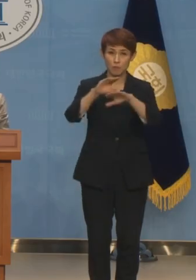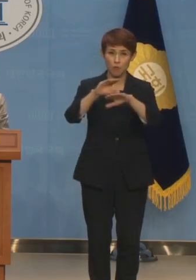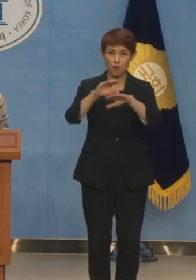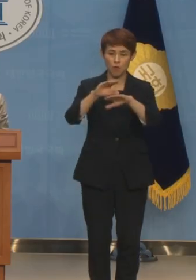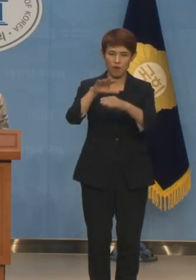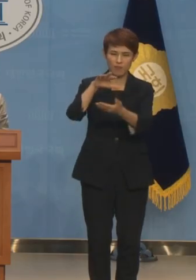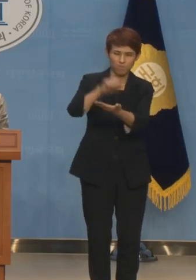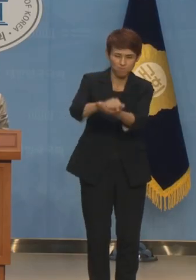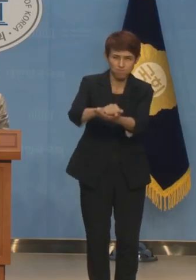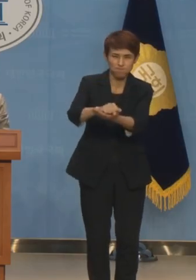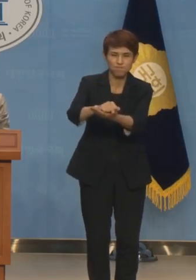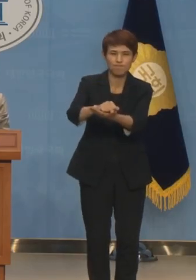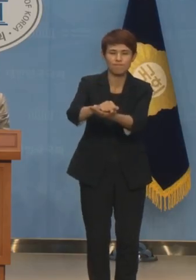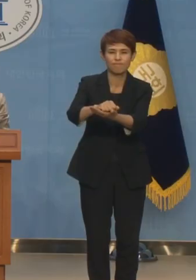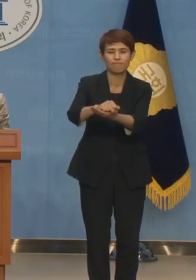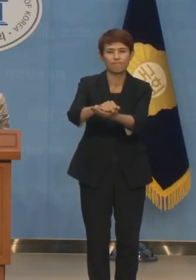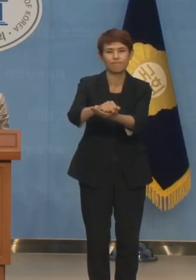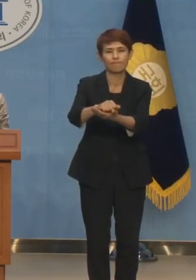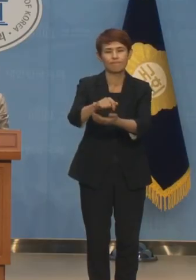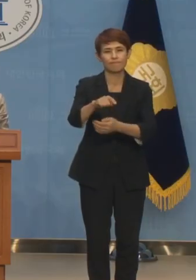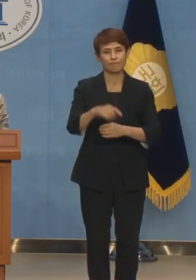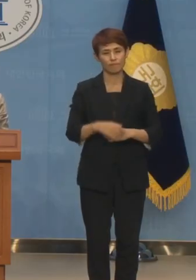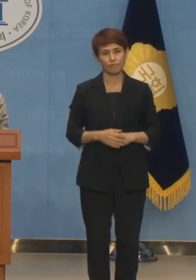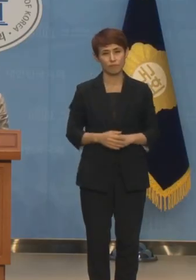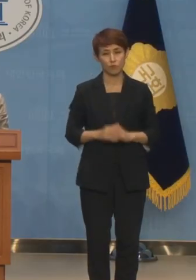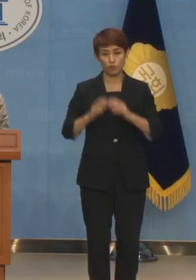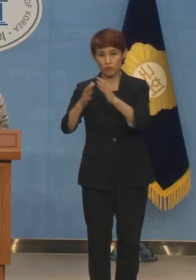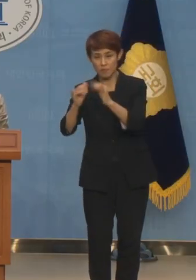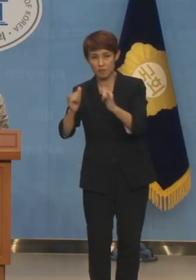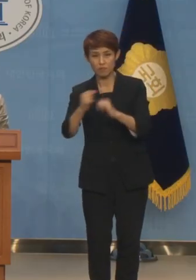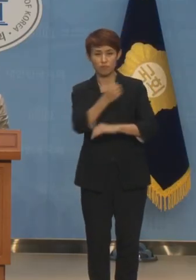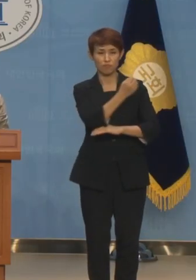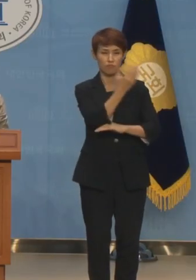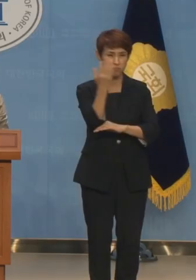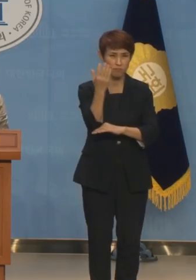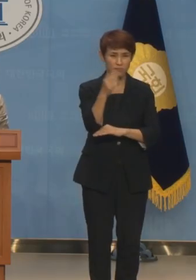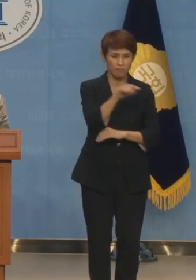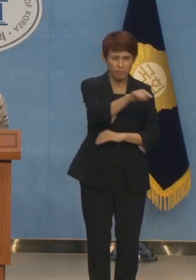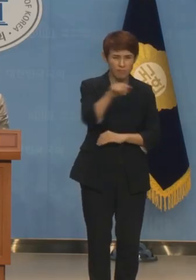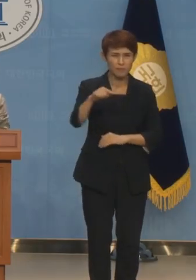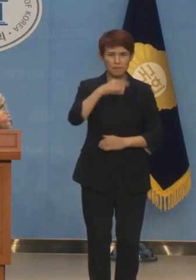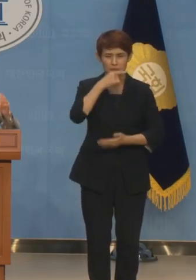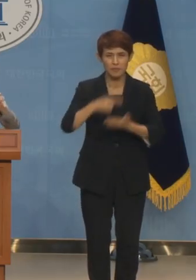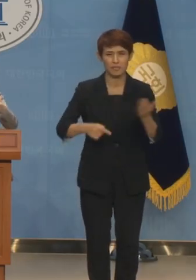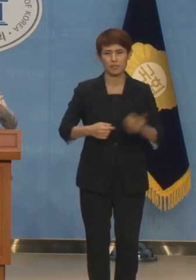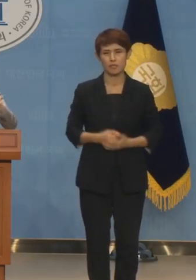방송장악 쟁탈전, 국민과 언론만 피해자입니다.